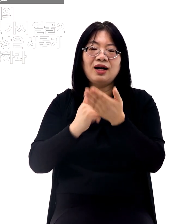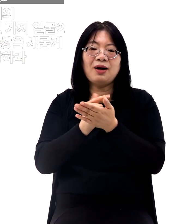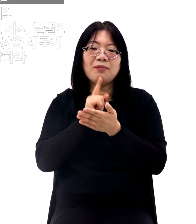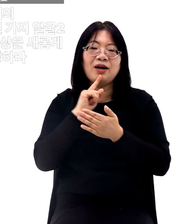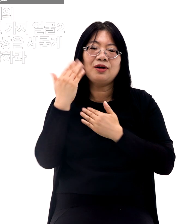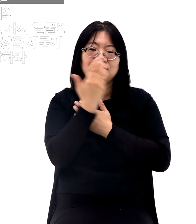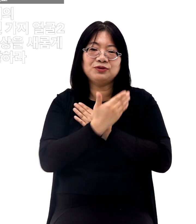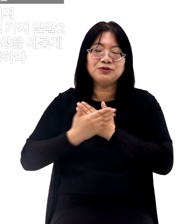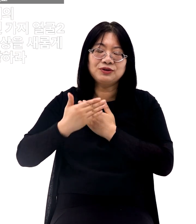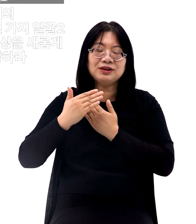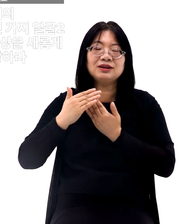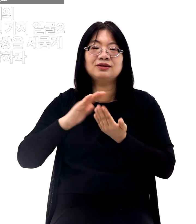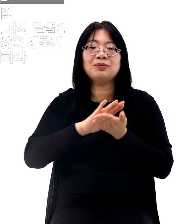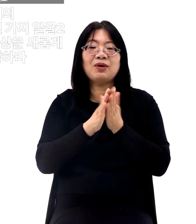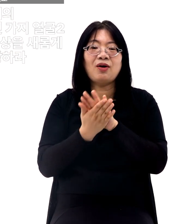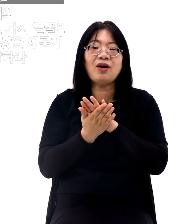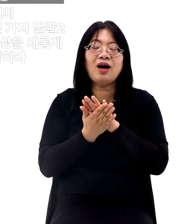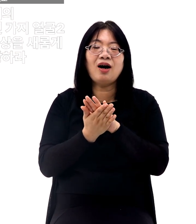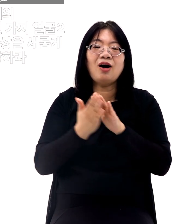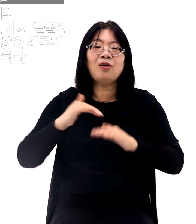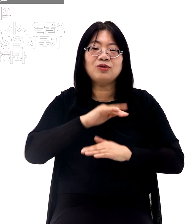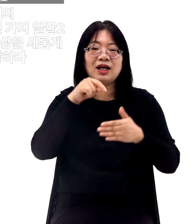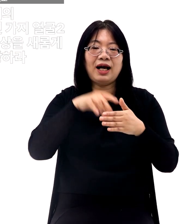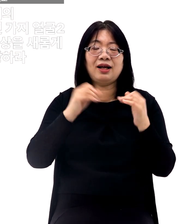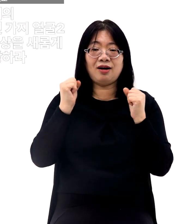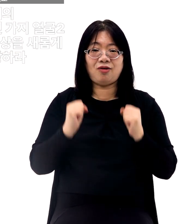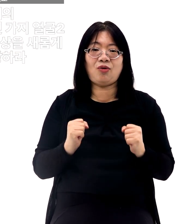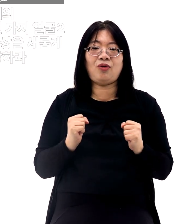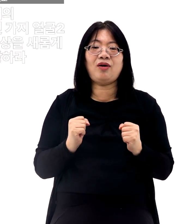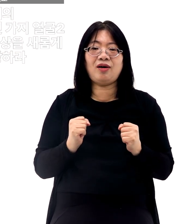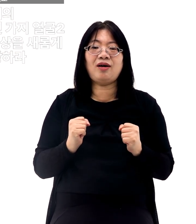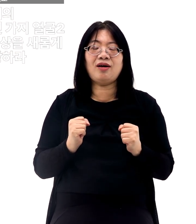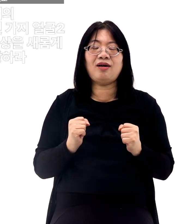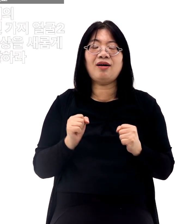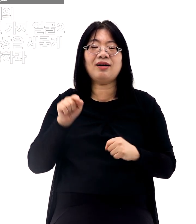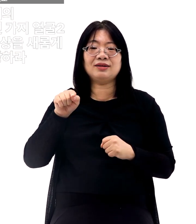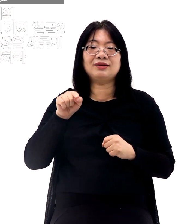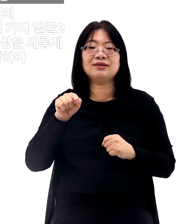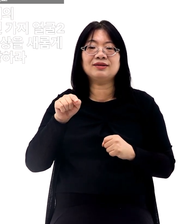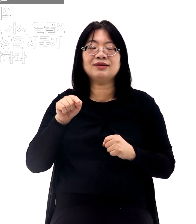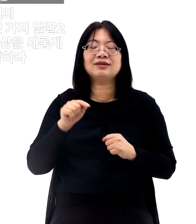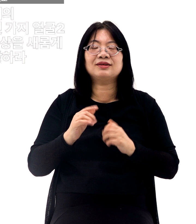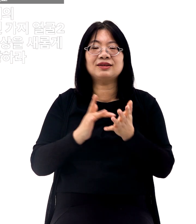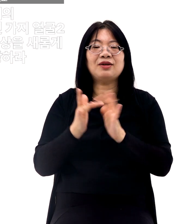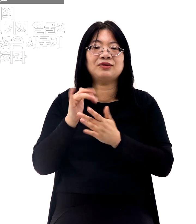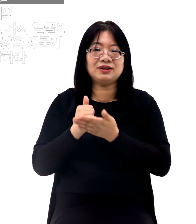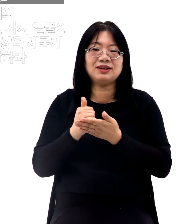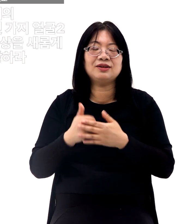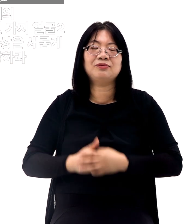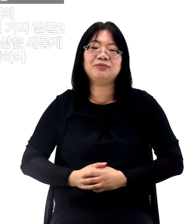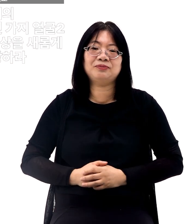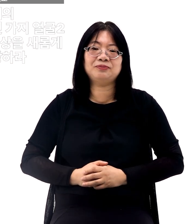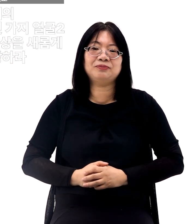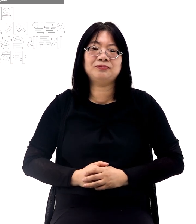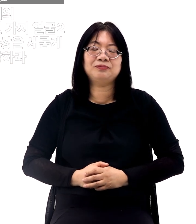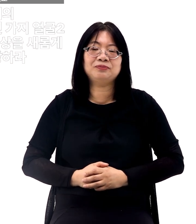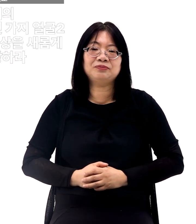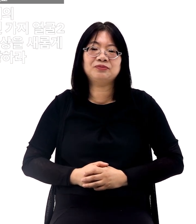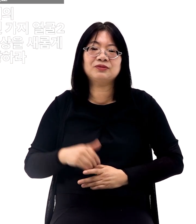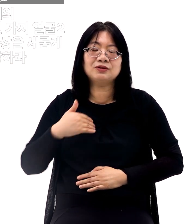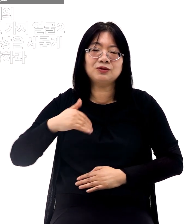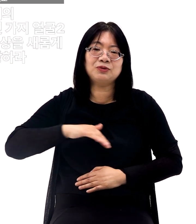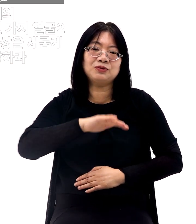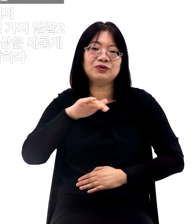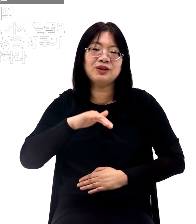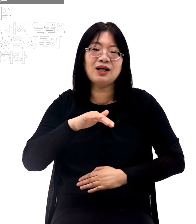말씀이 육신이 되어 우리 가운데 거하심에, 이게 장막을 치는 거예요. 말씀이 육신이 되어 우리 가운데 거하심에